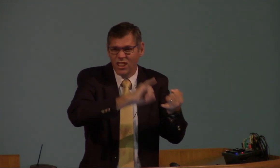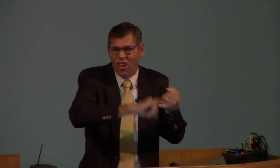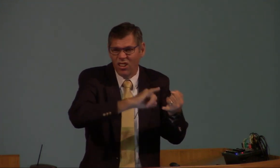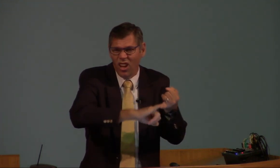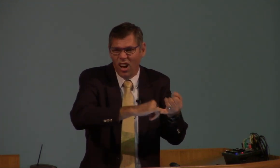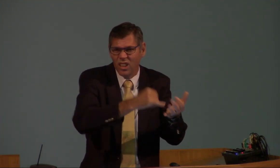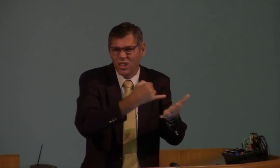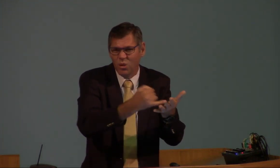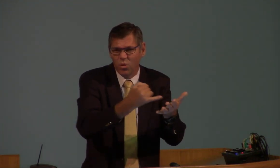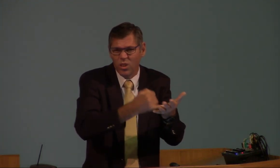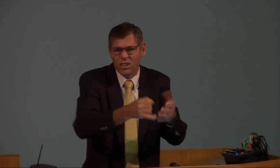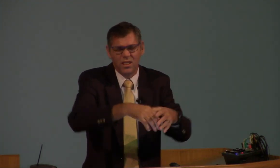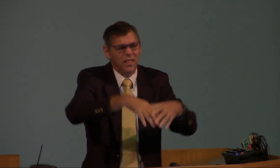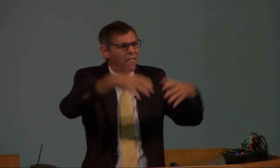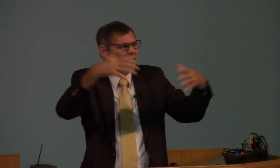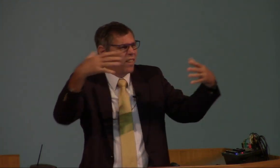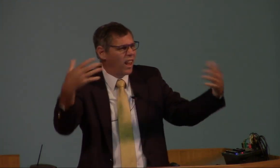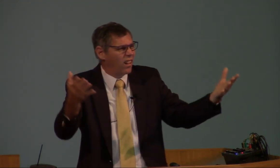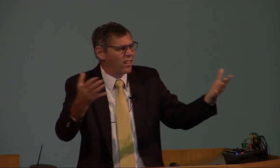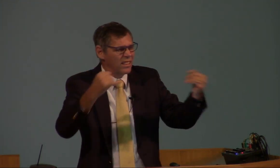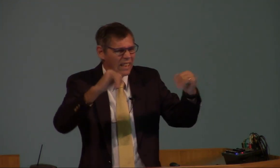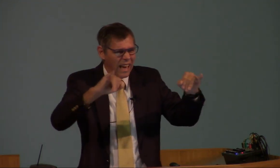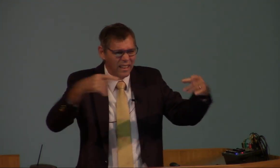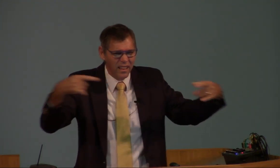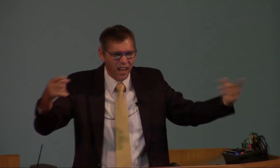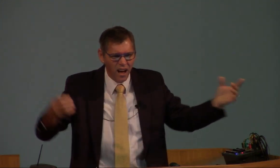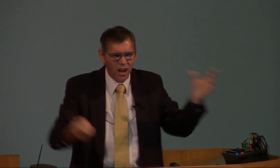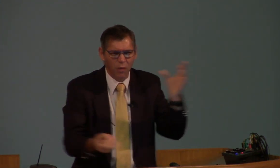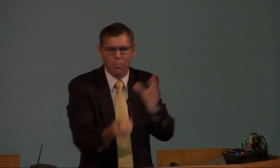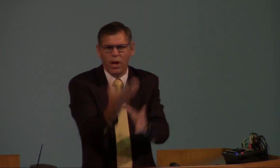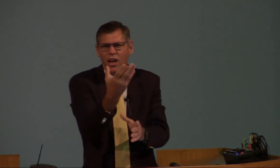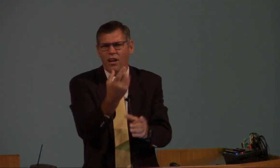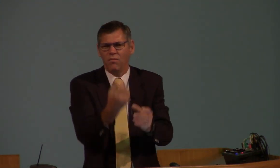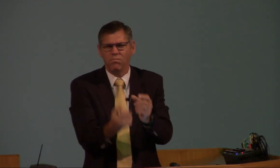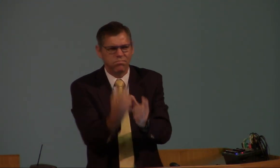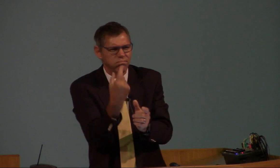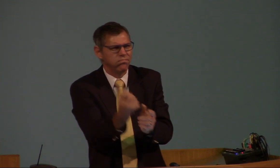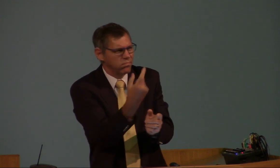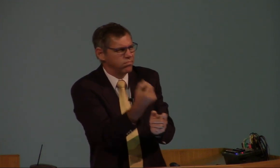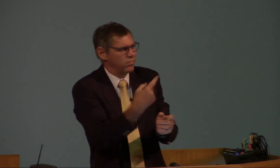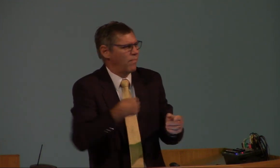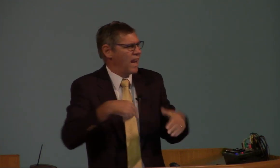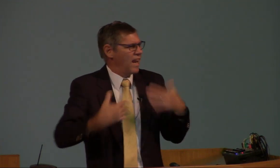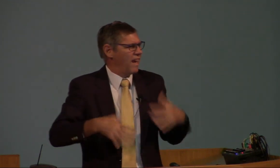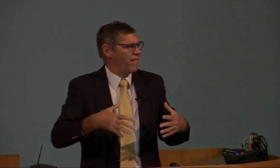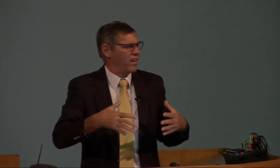skuldig, sondes te veel, slegte dinge gebeur my lewe.